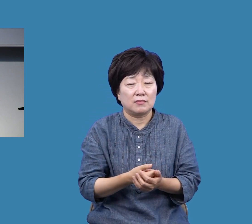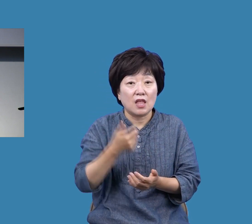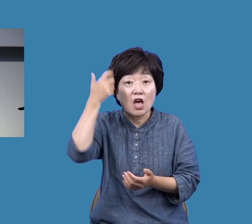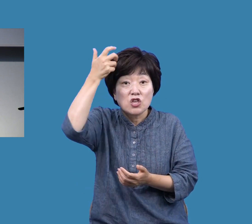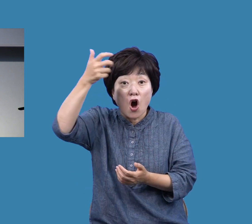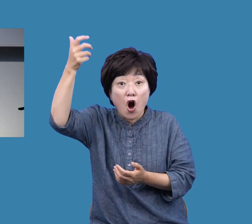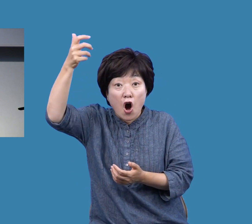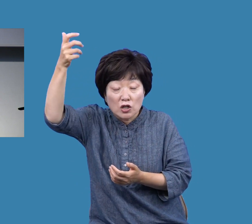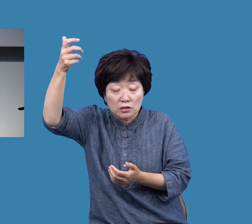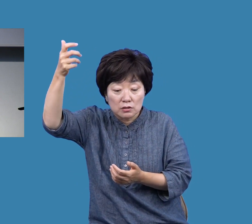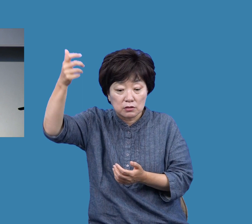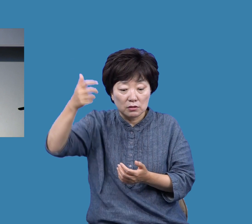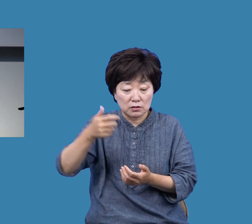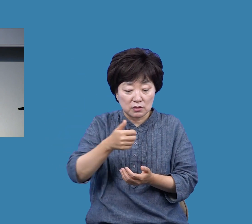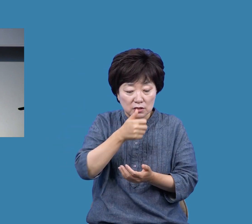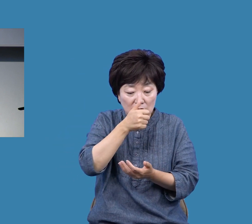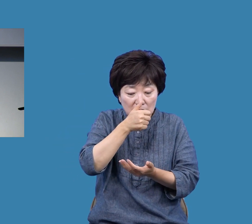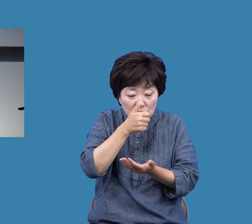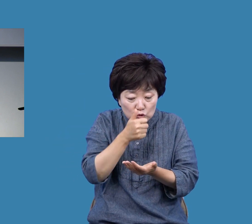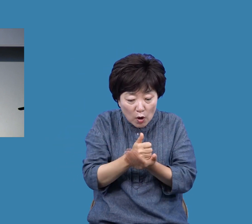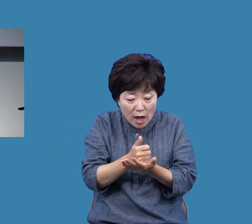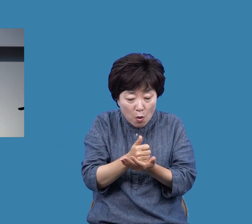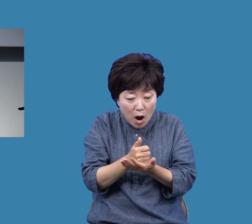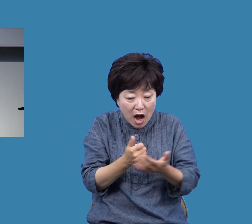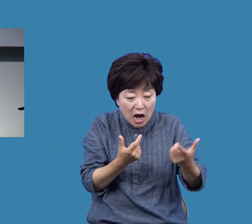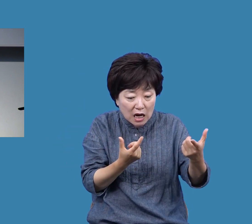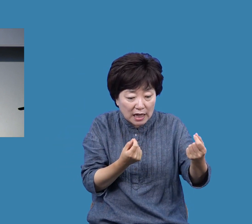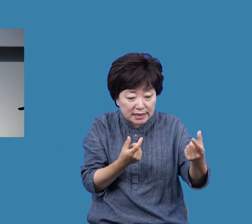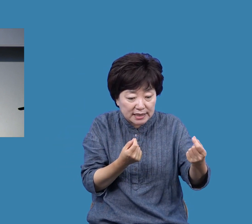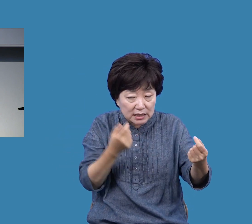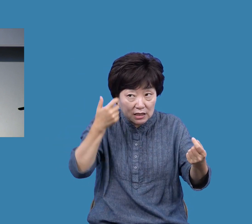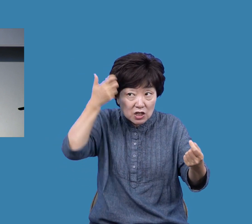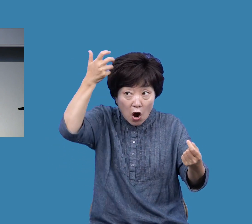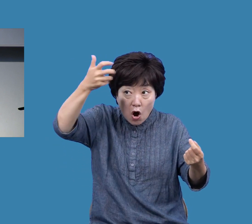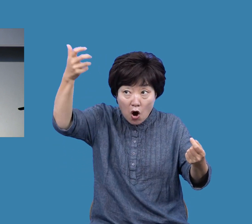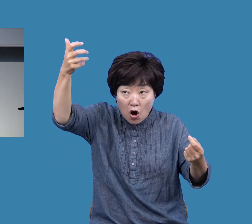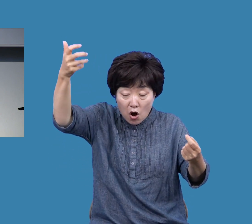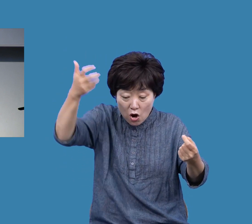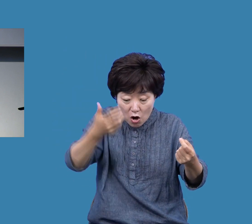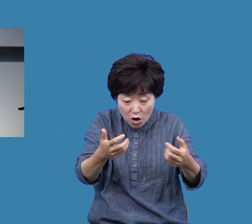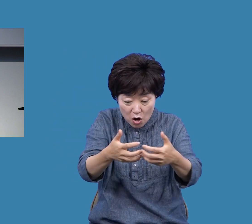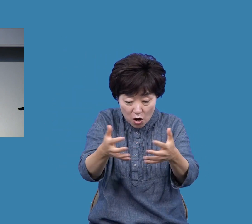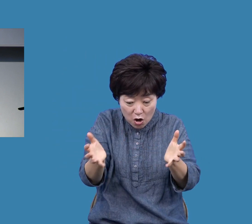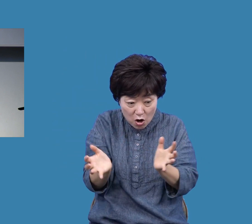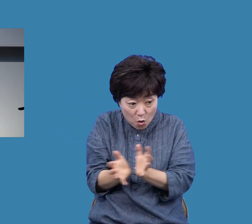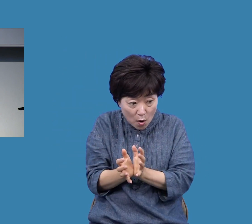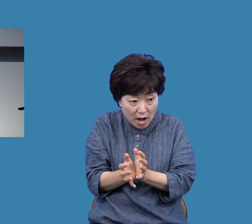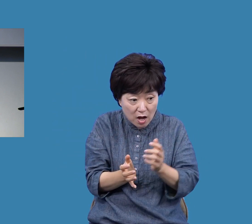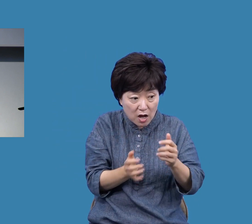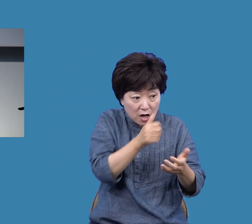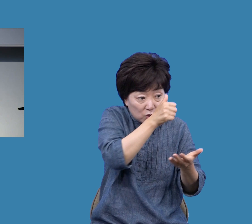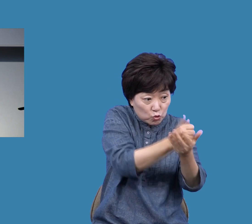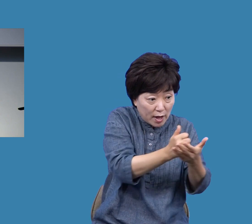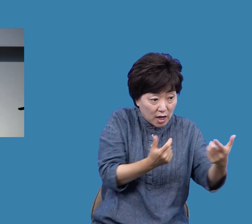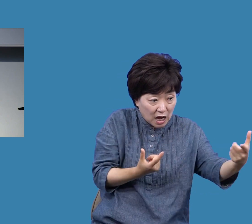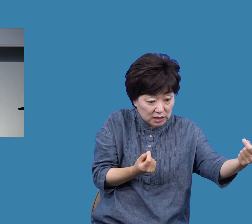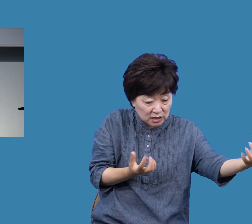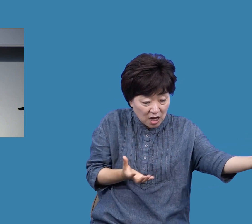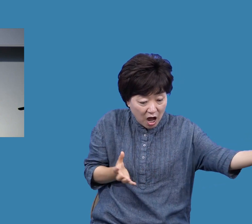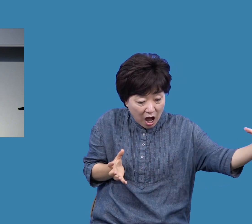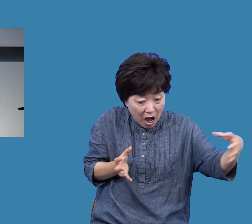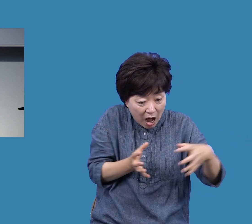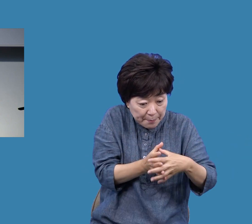우리 안에 있는 성령, 우리 안에 있는 하나님의 영은 죄하고 공존할 수가 없어요. 그래서 그